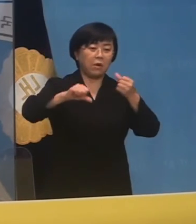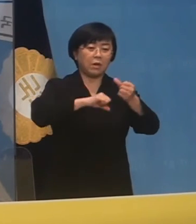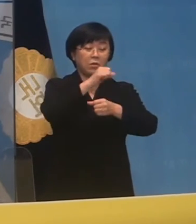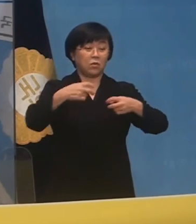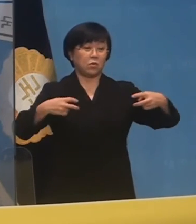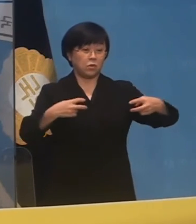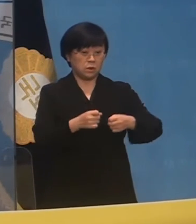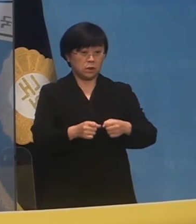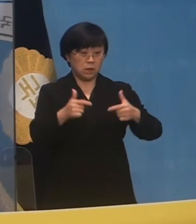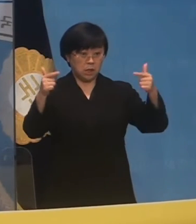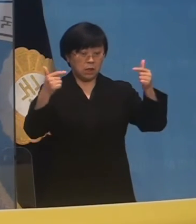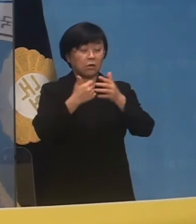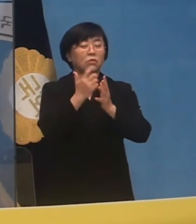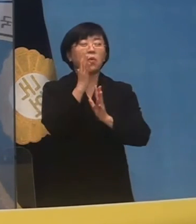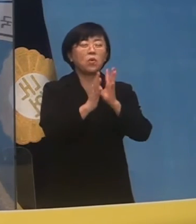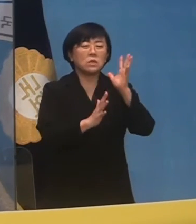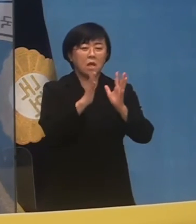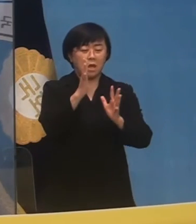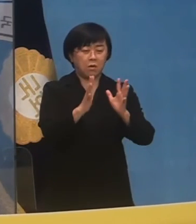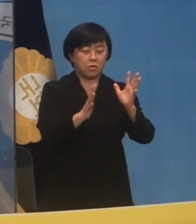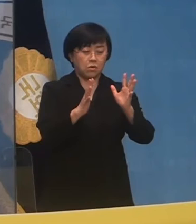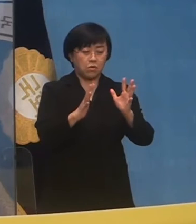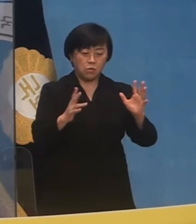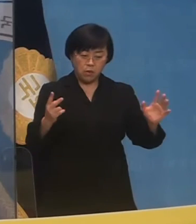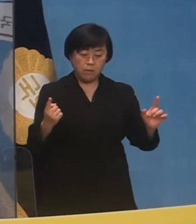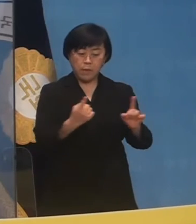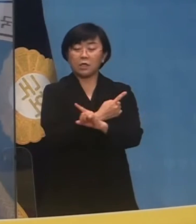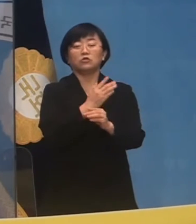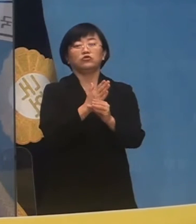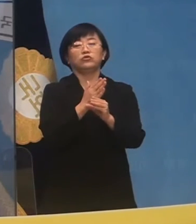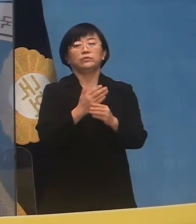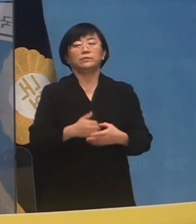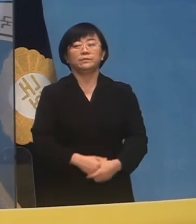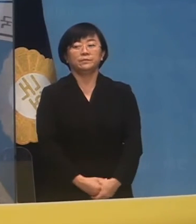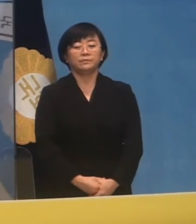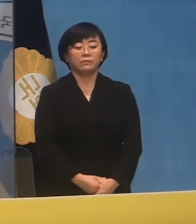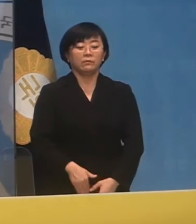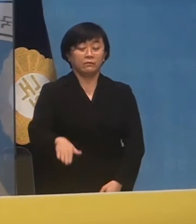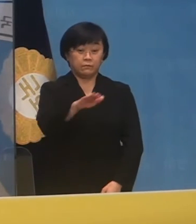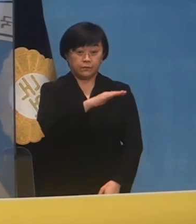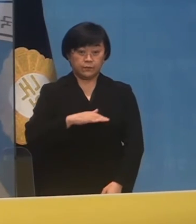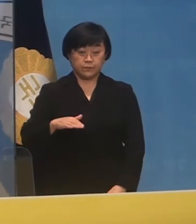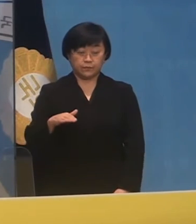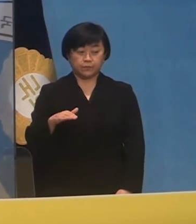확대하는 녹색 교통 전환을 시작하고 있습니다. 우리는